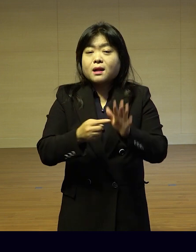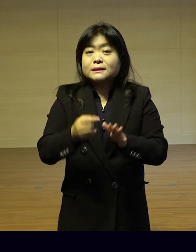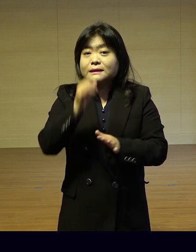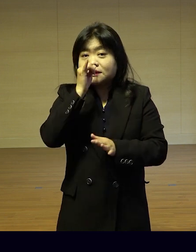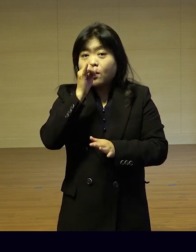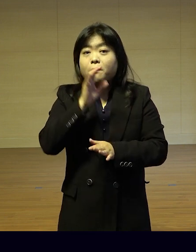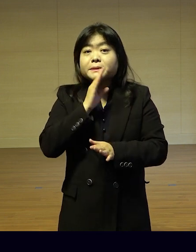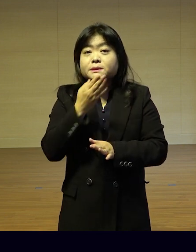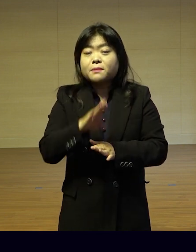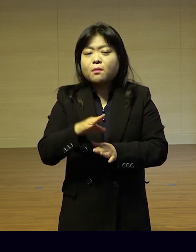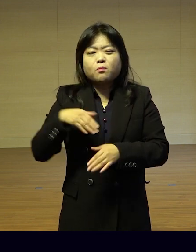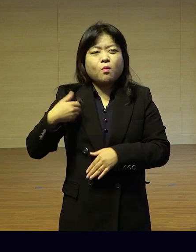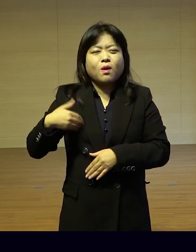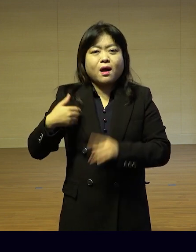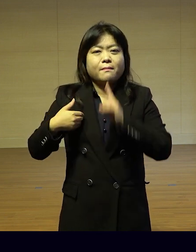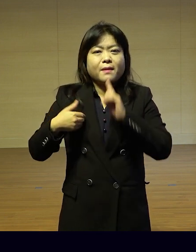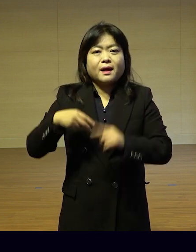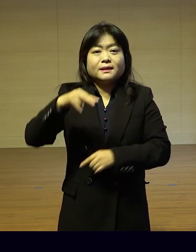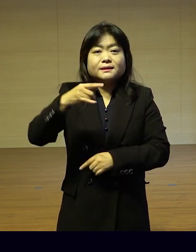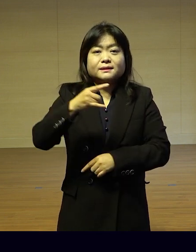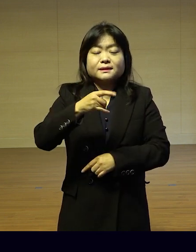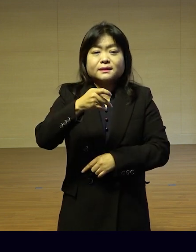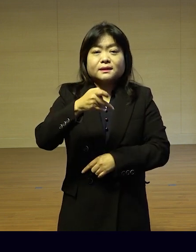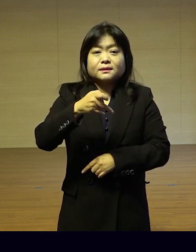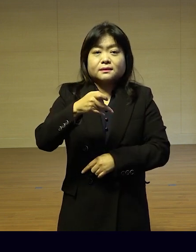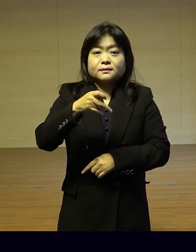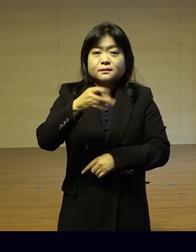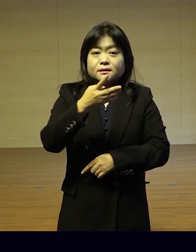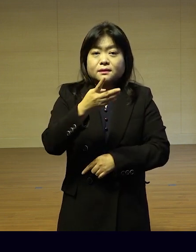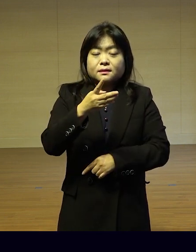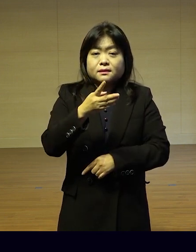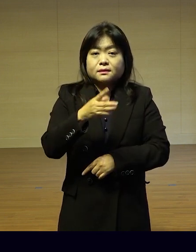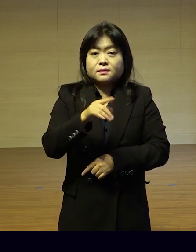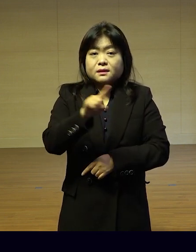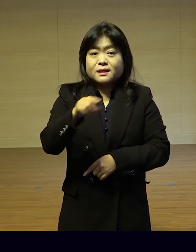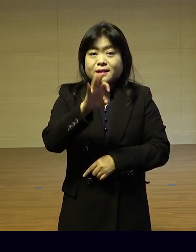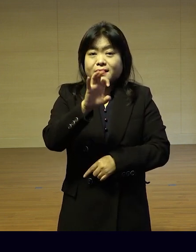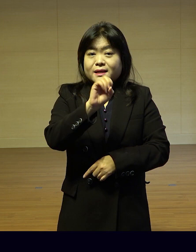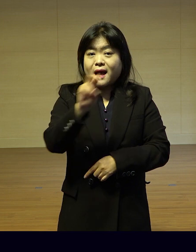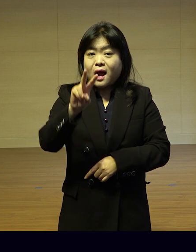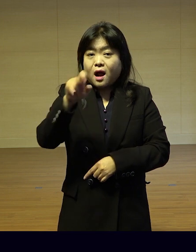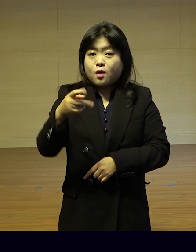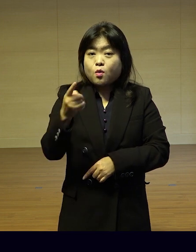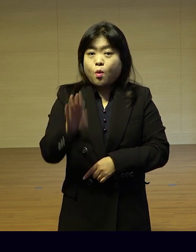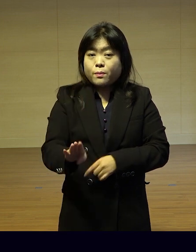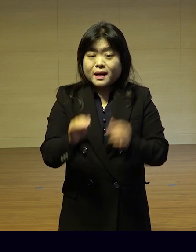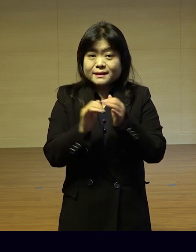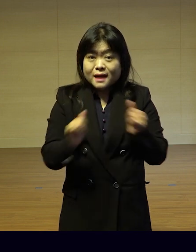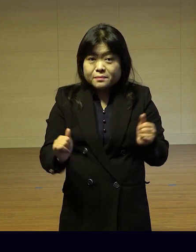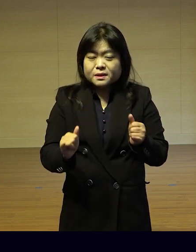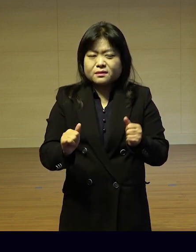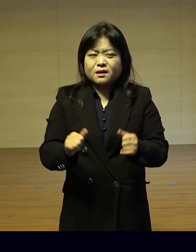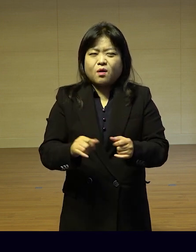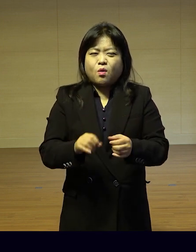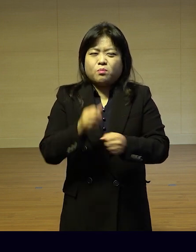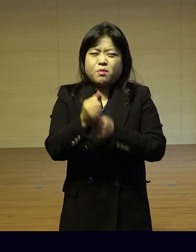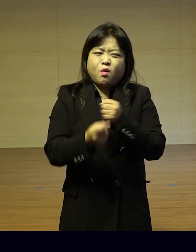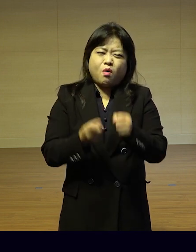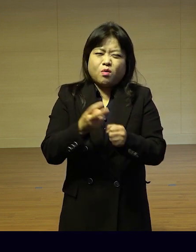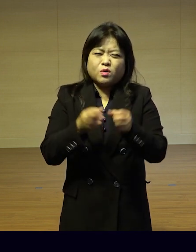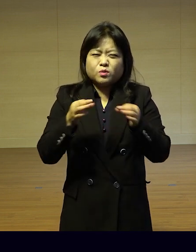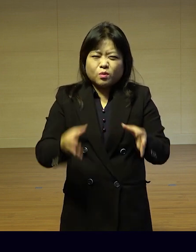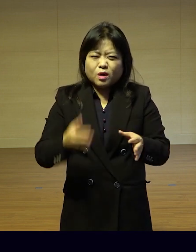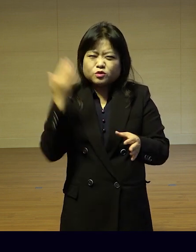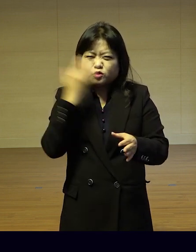없다. 그래서 칸트 당대의 야콥이라고 하는 사상가는 내가 수년간 이 순수 이성 비판을 읽어왔지만은